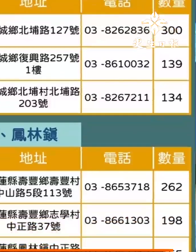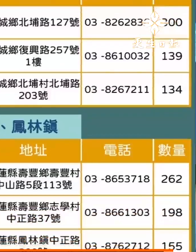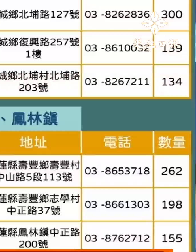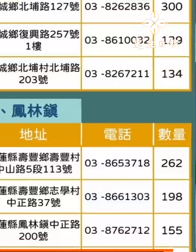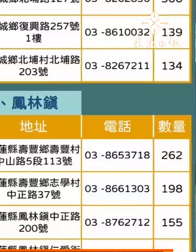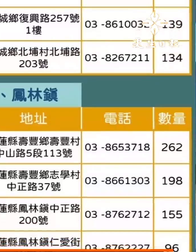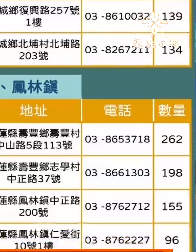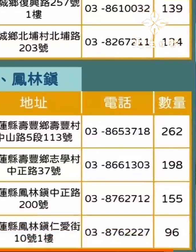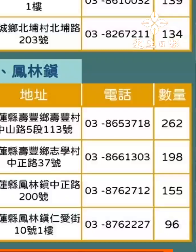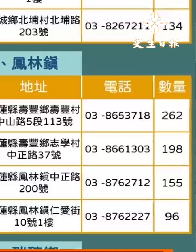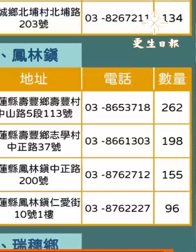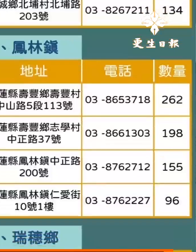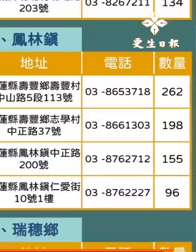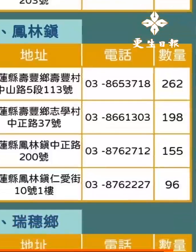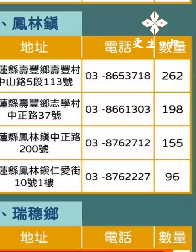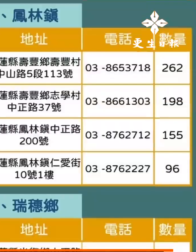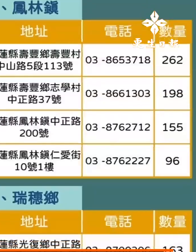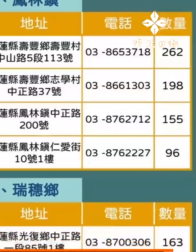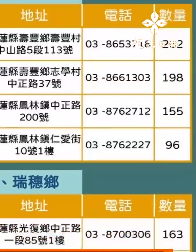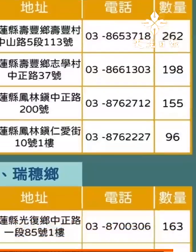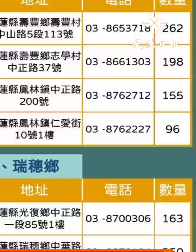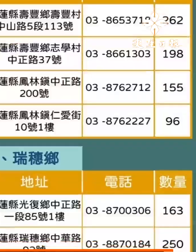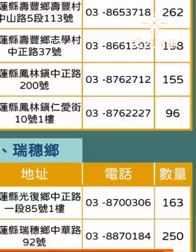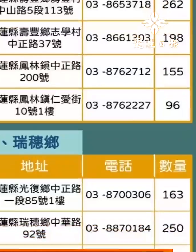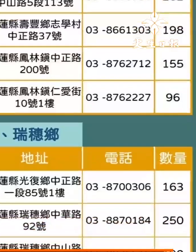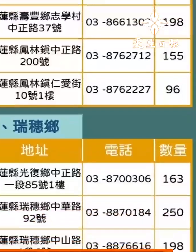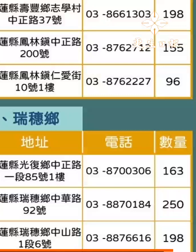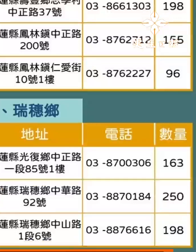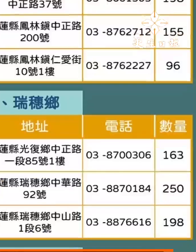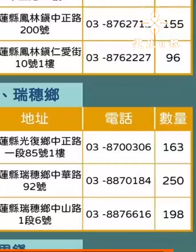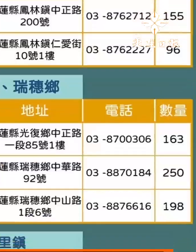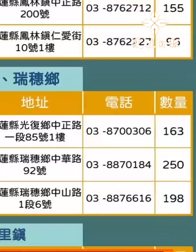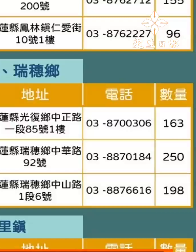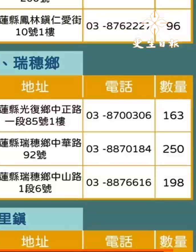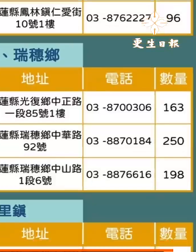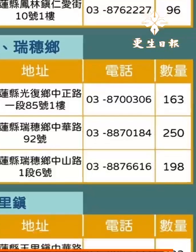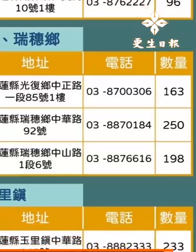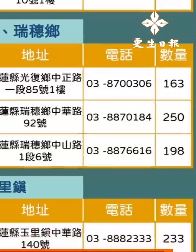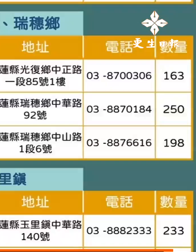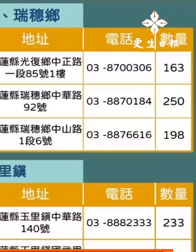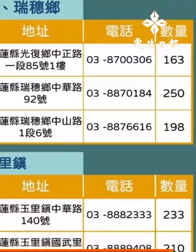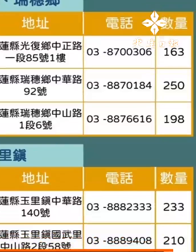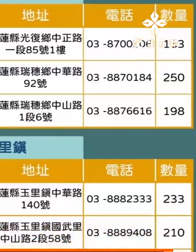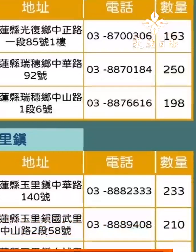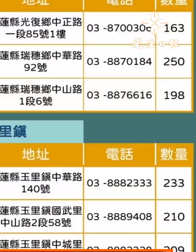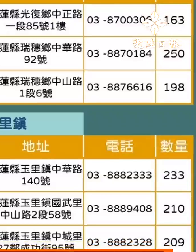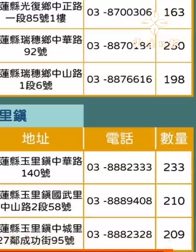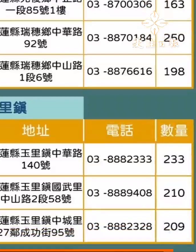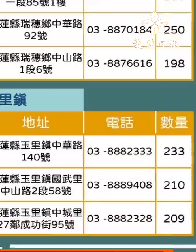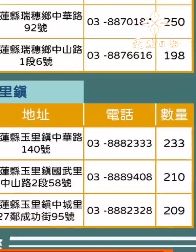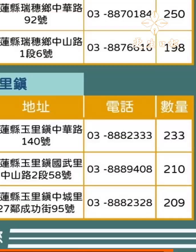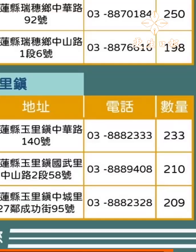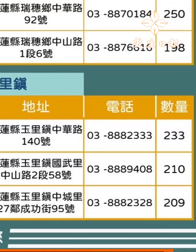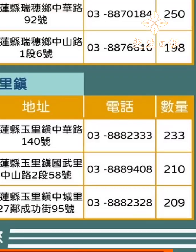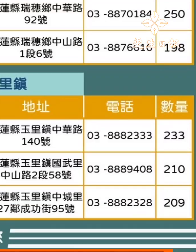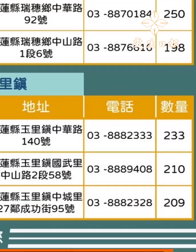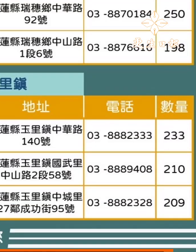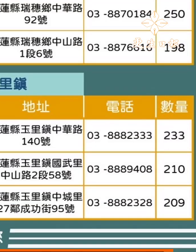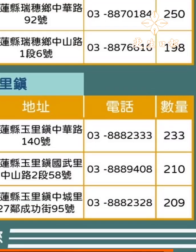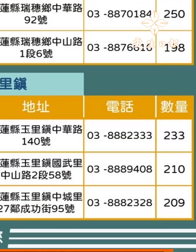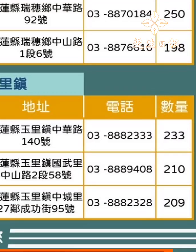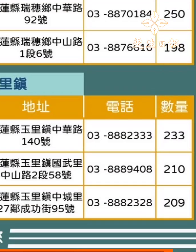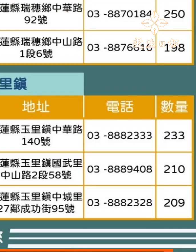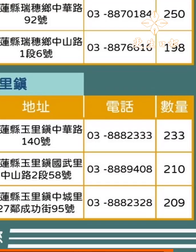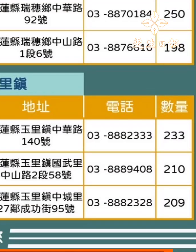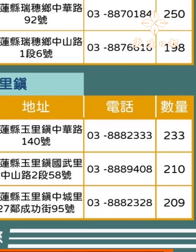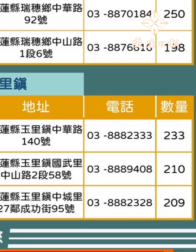县我们的这个健保卡可以开放让大家来购买，来购买，这样子的这个